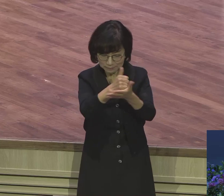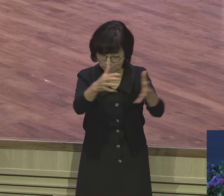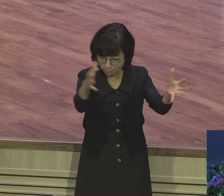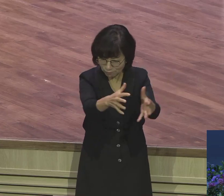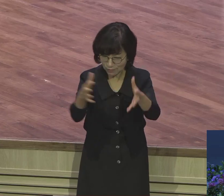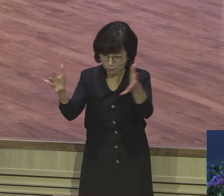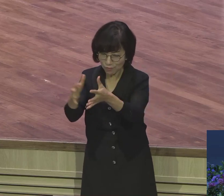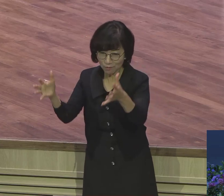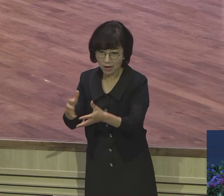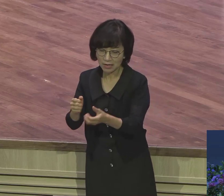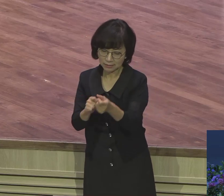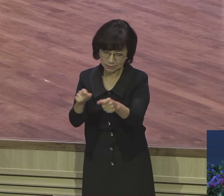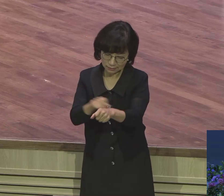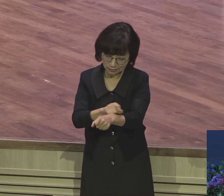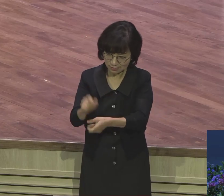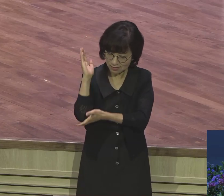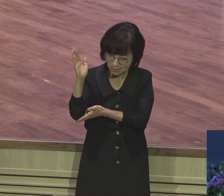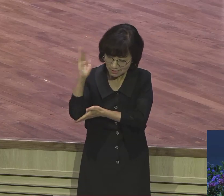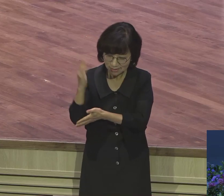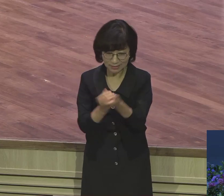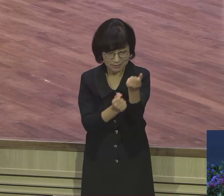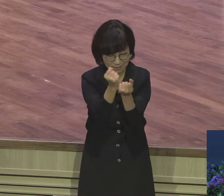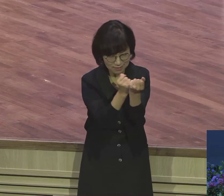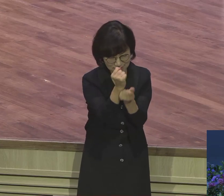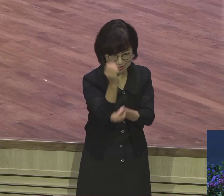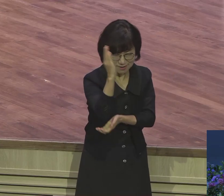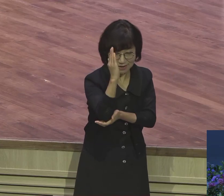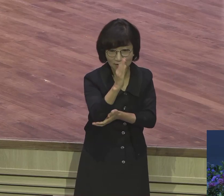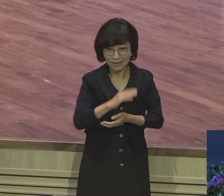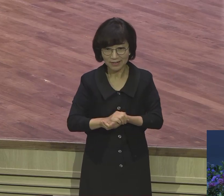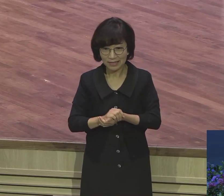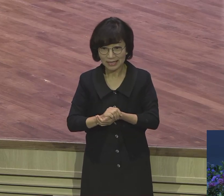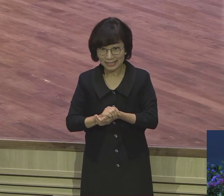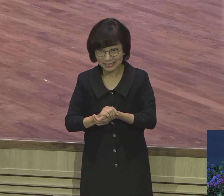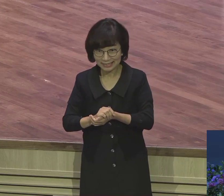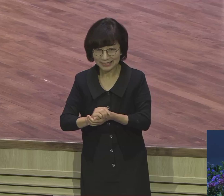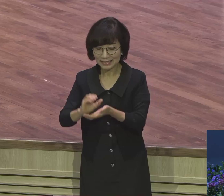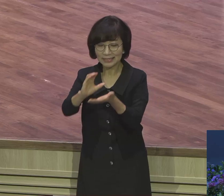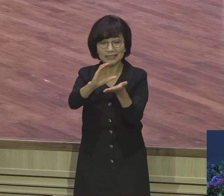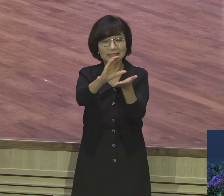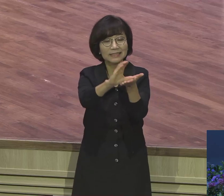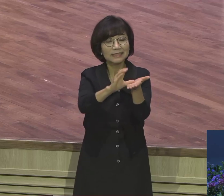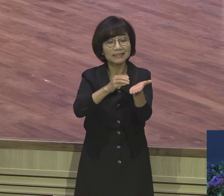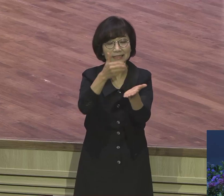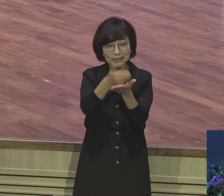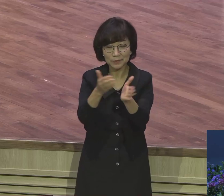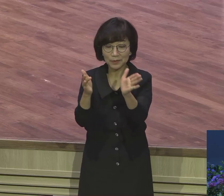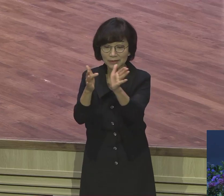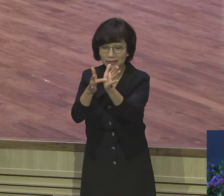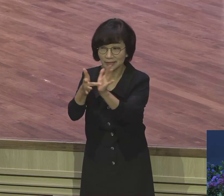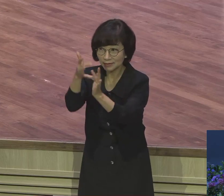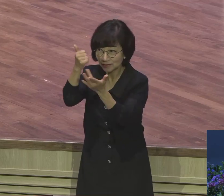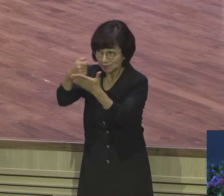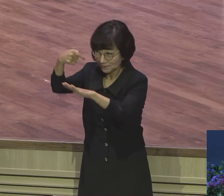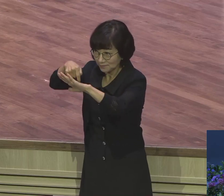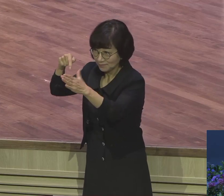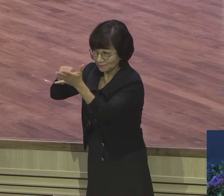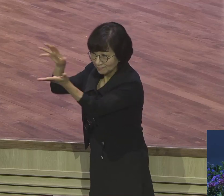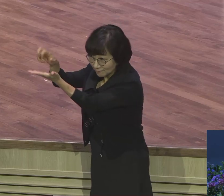특강 또 세미나를 진행하면서 어떻게 해서든지 그리스도 예수의 마음을 가지고